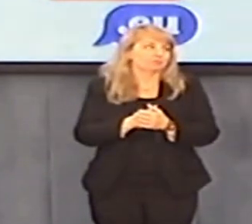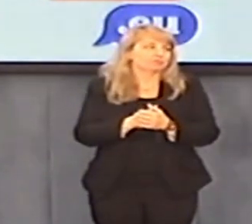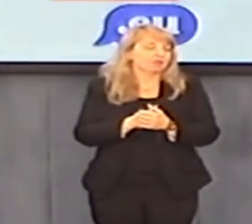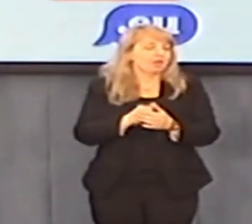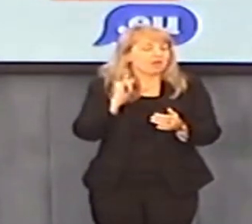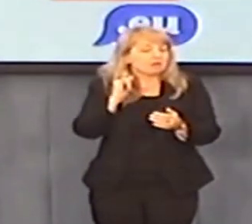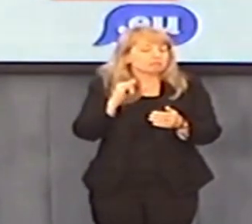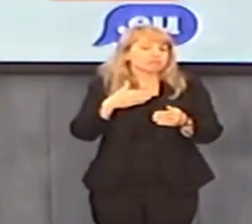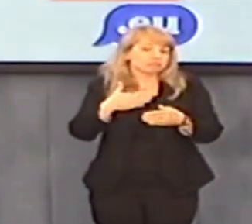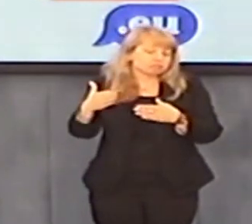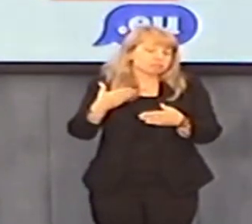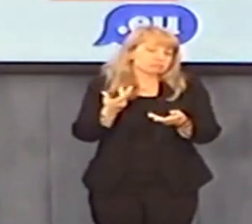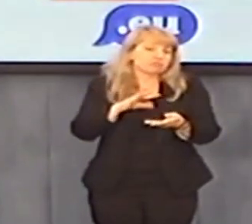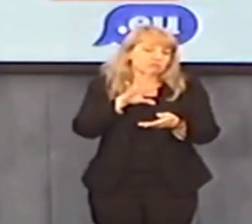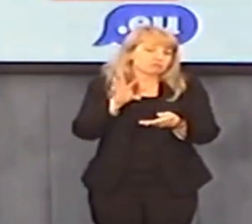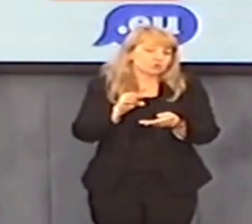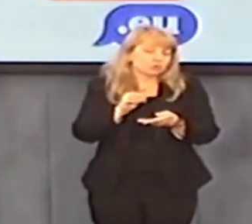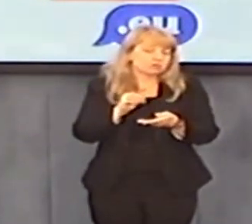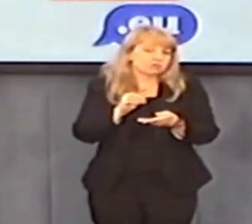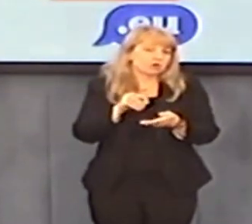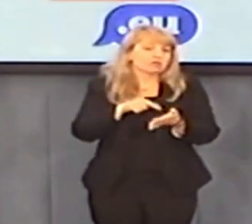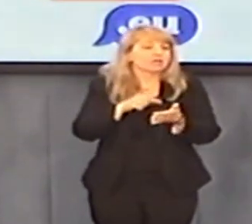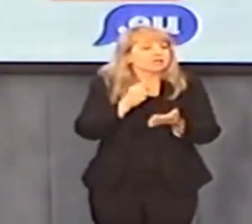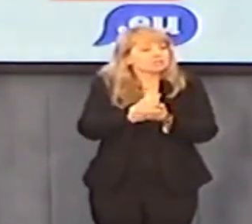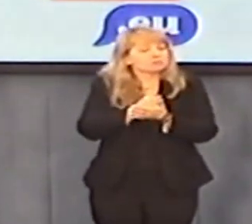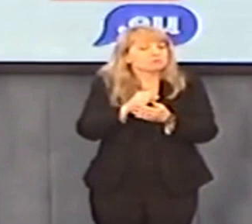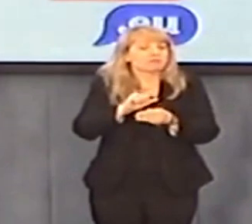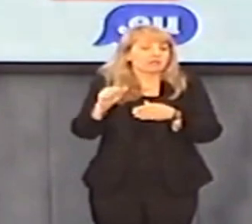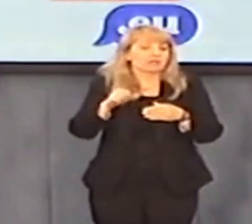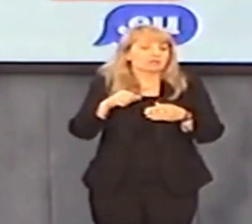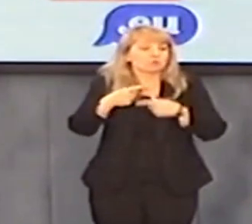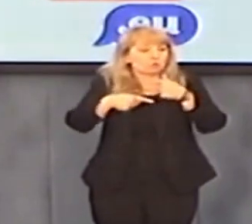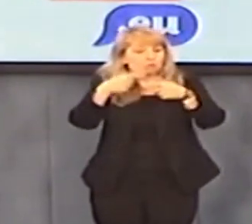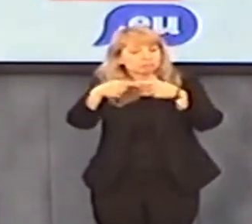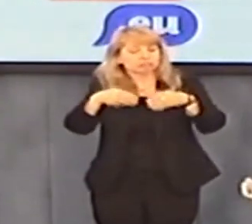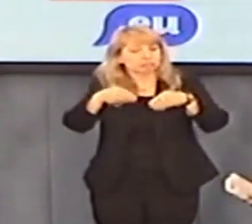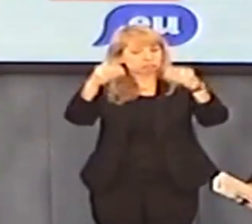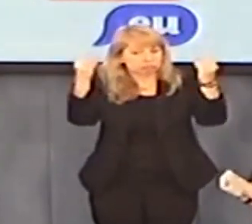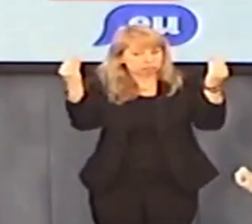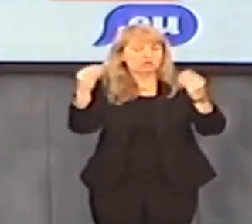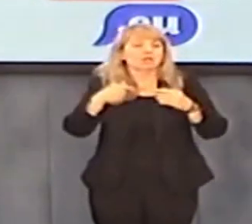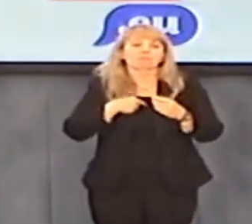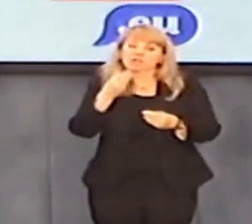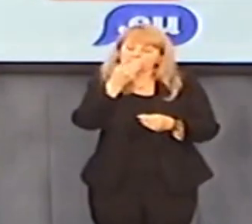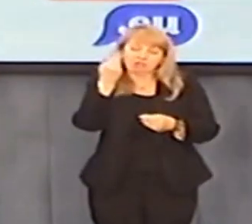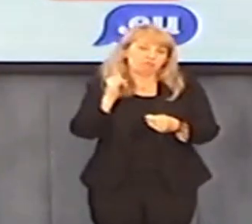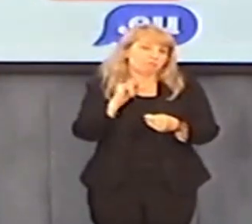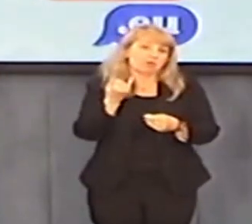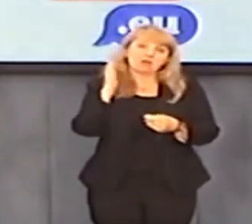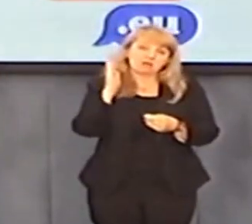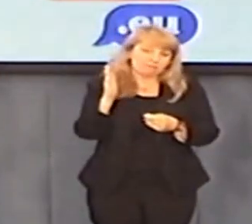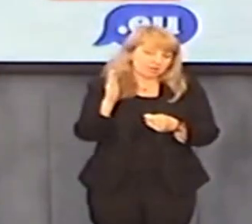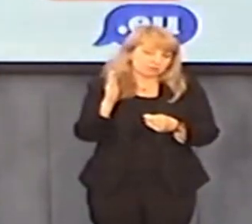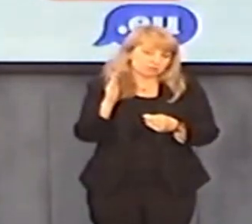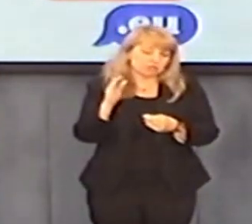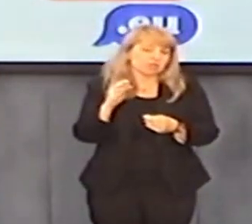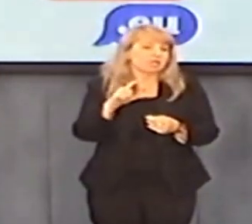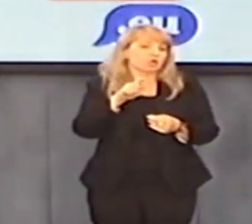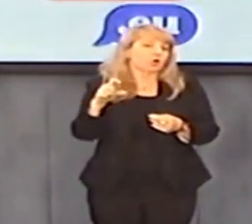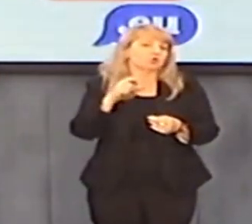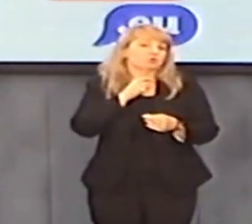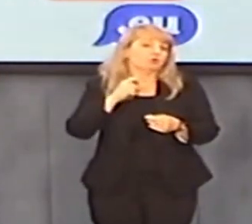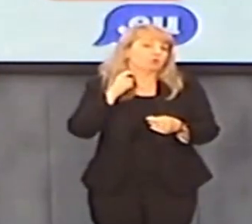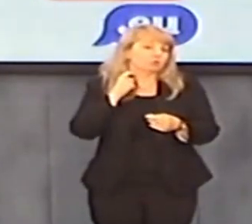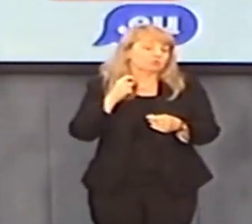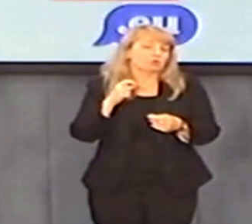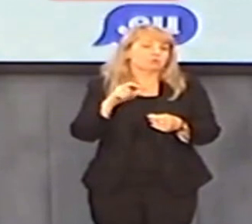No i właściwie tyle, proszę Państwa. Sprawa jest rozwojowa. Oczywiście my nie przesądzamy, że ksiądz Paweł B.